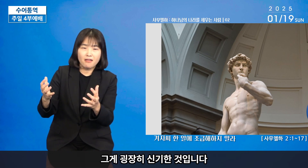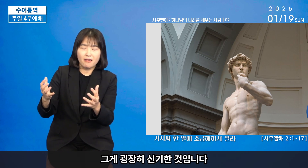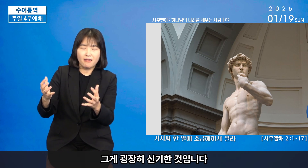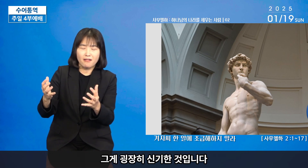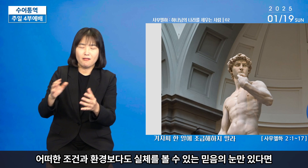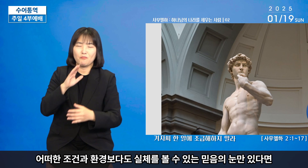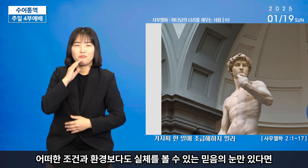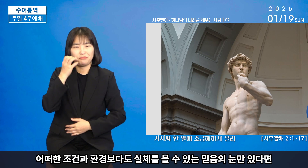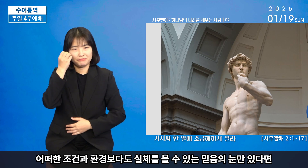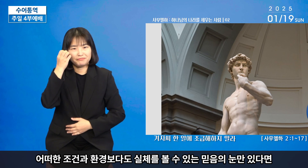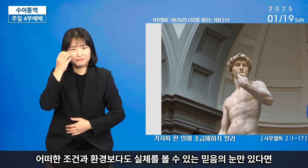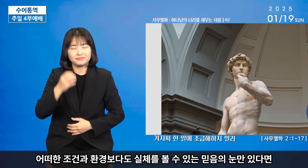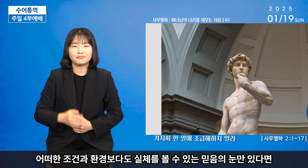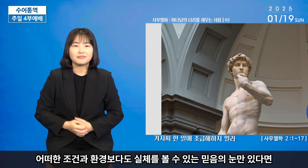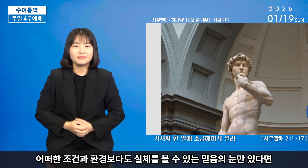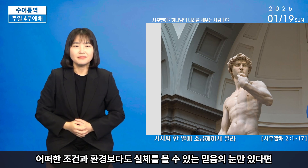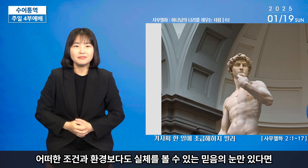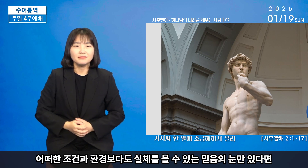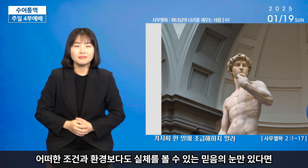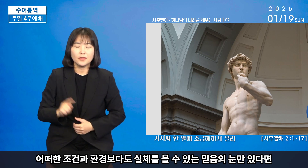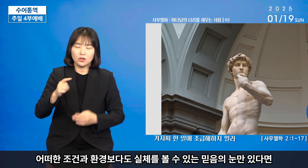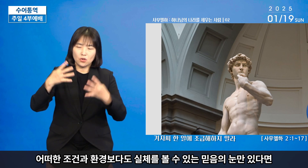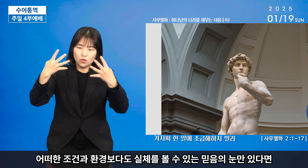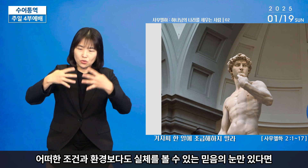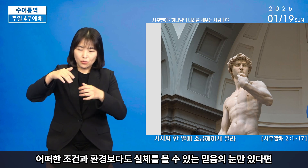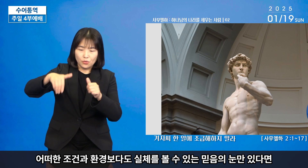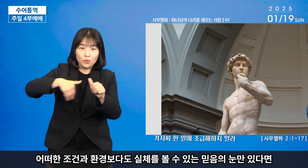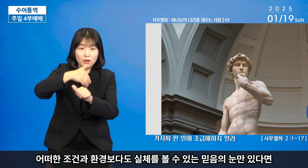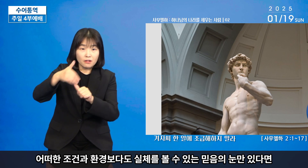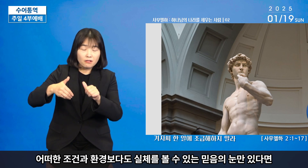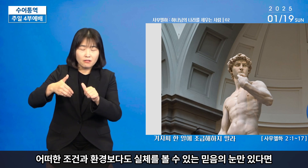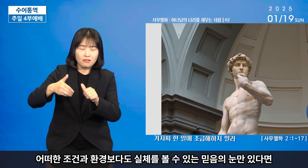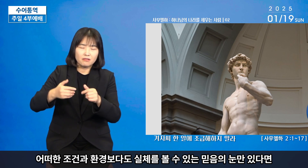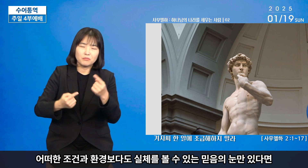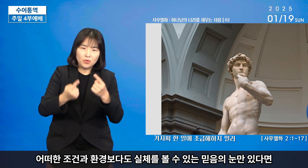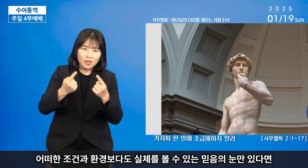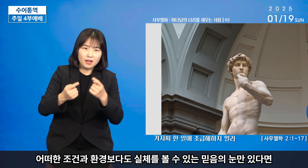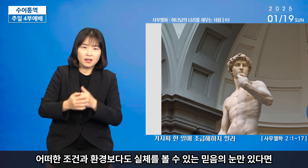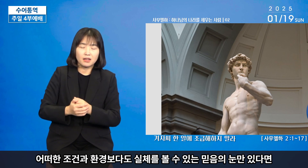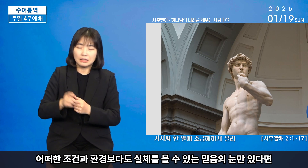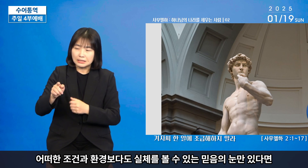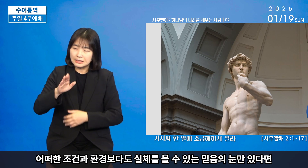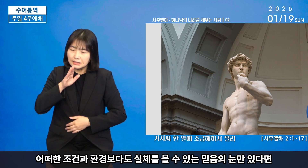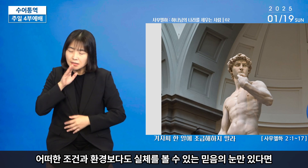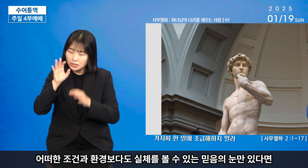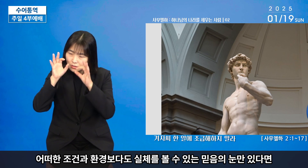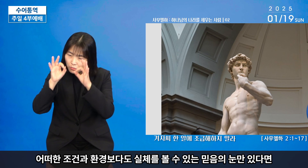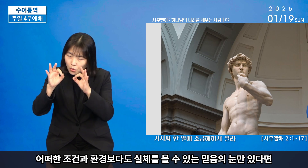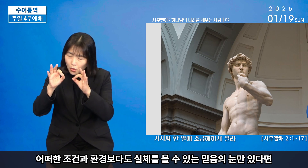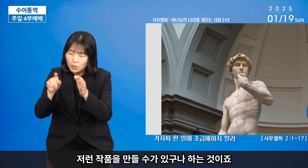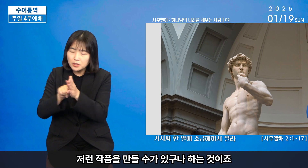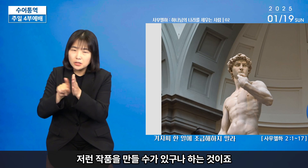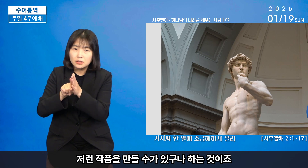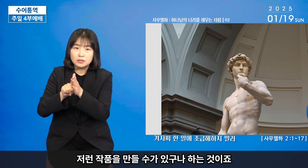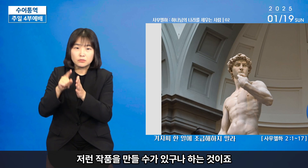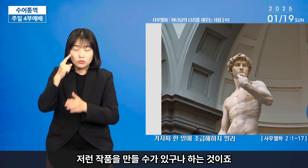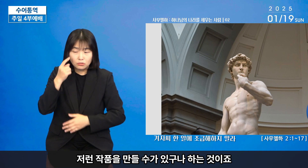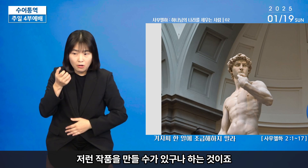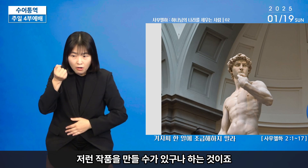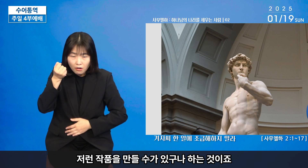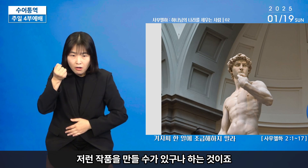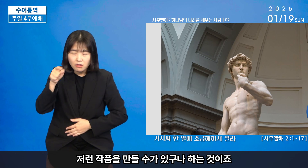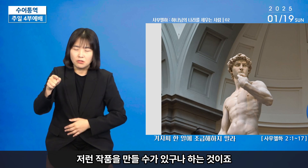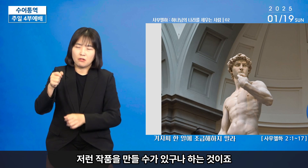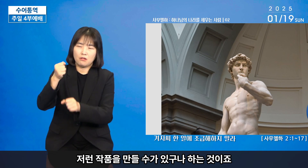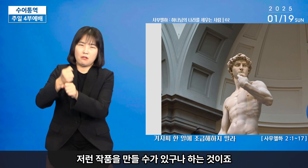것입니다. 어떠한 조건과 환경보다도 실체를 볼 수 있는 믿음의 눈만 있다면 저런 작품을 만들